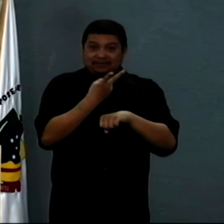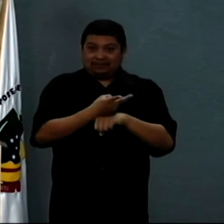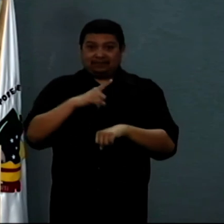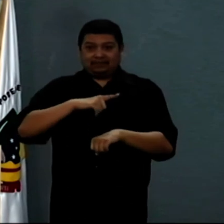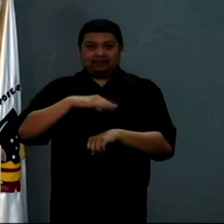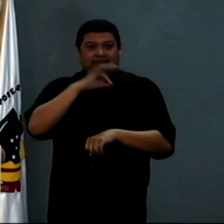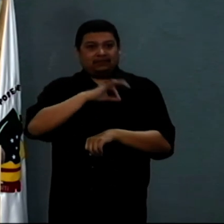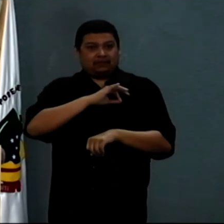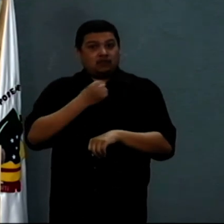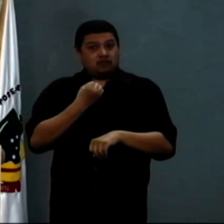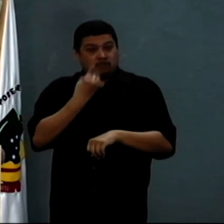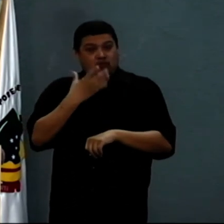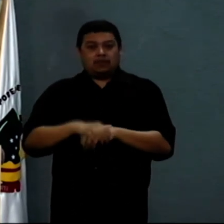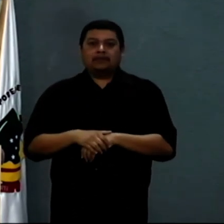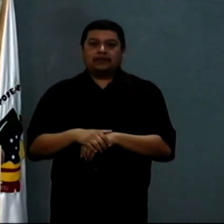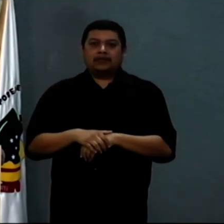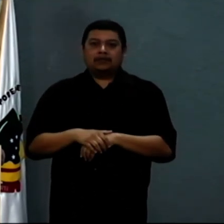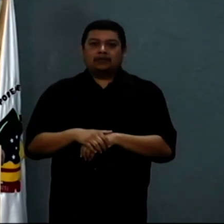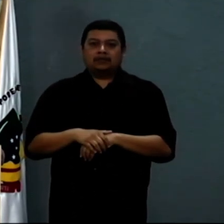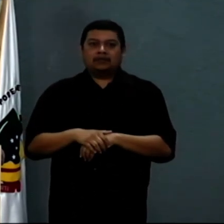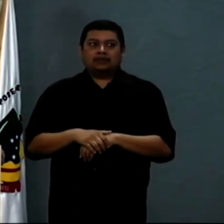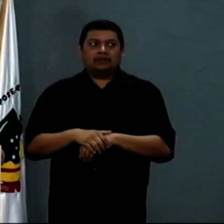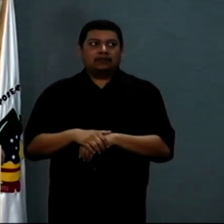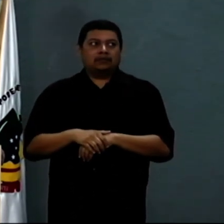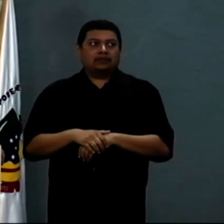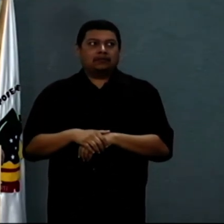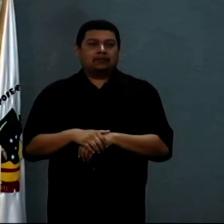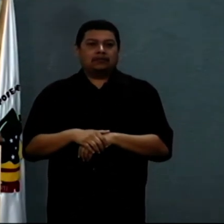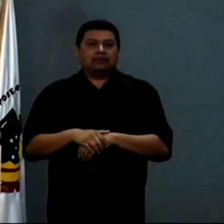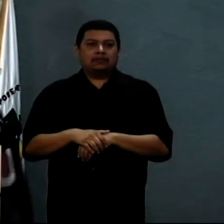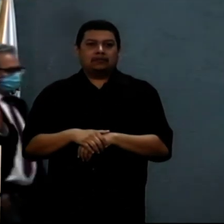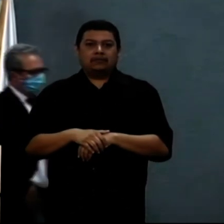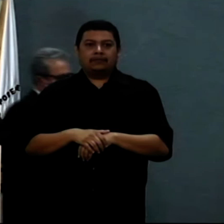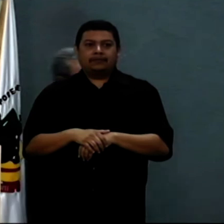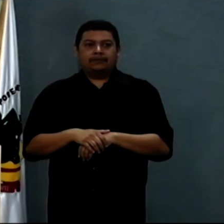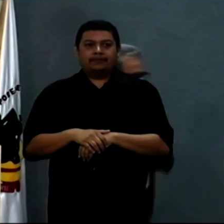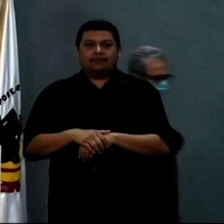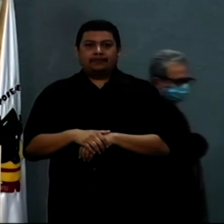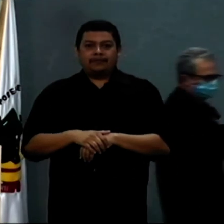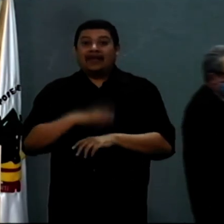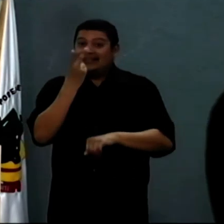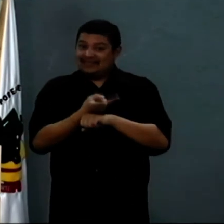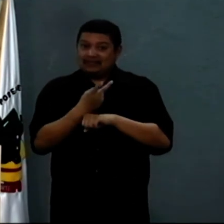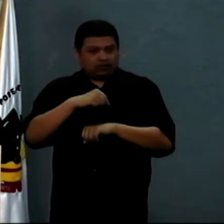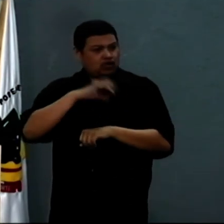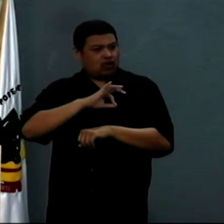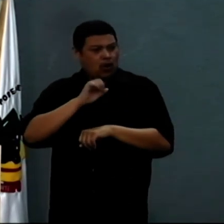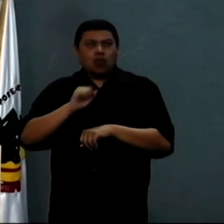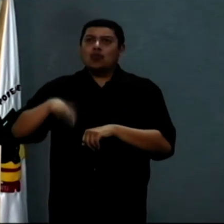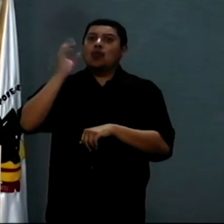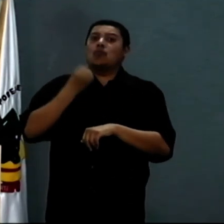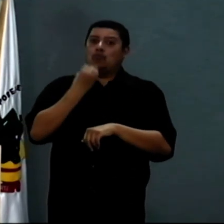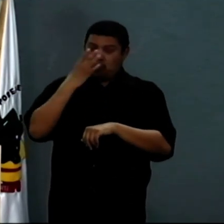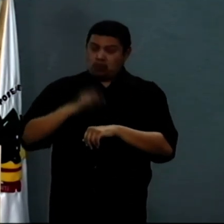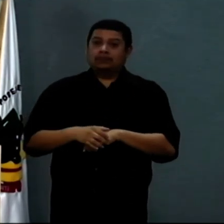bem. Só um minuto para concluir isso, senhor presidente. A mesa concede, a Vossa Excelência. Essa fiscalização que ganha muito bem, um